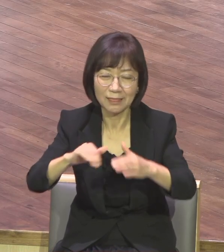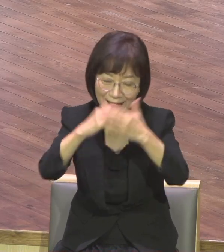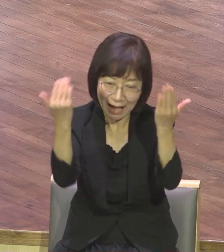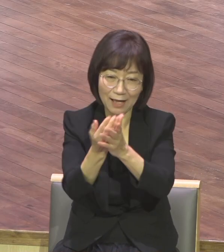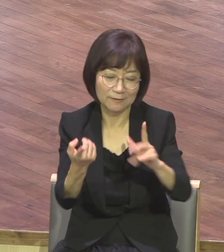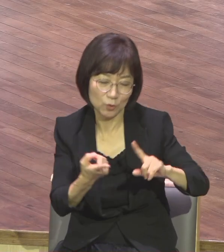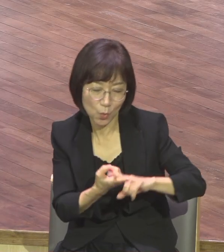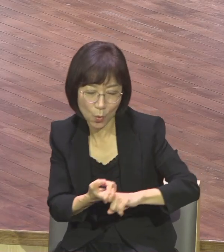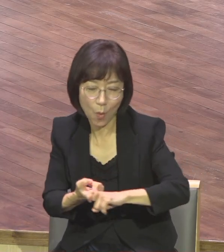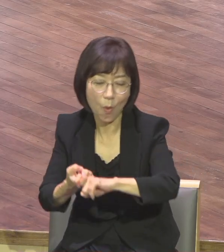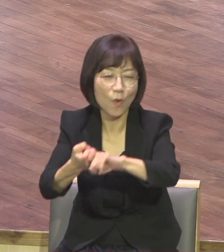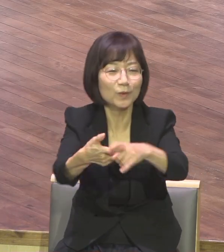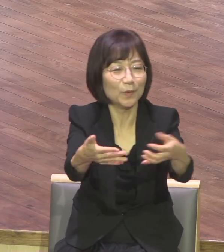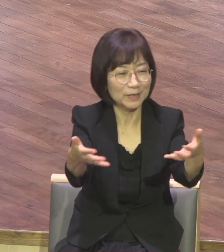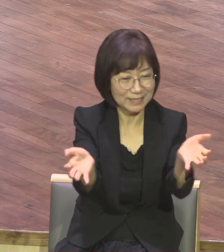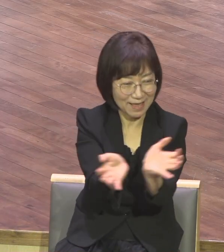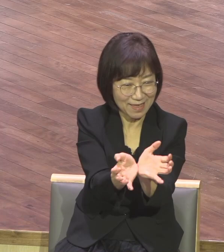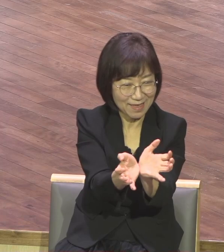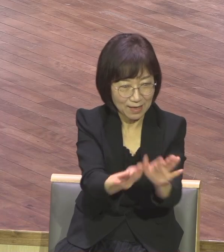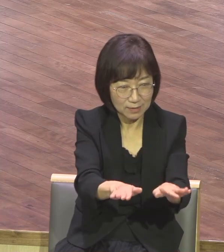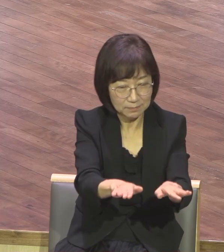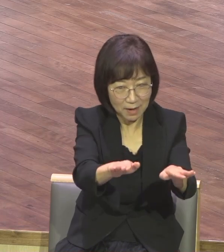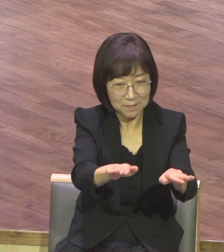이 예원 공동체가 성장하라.